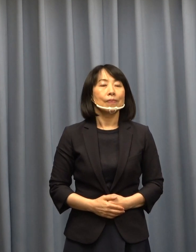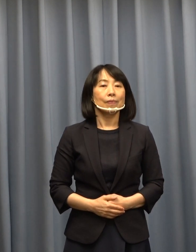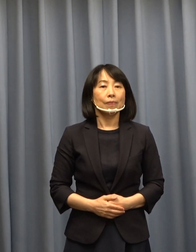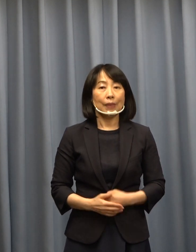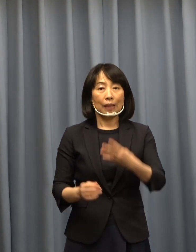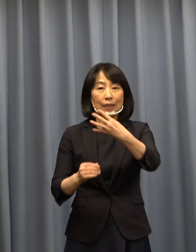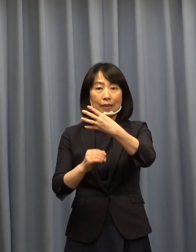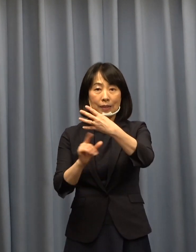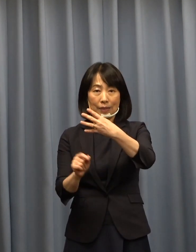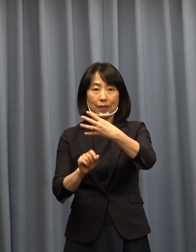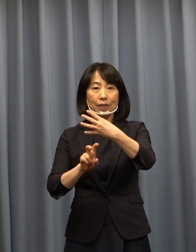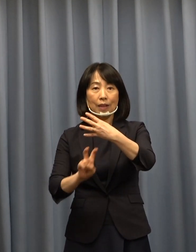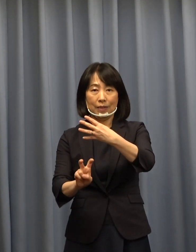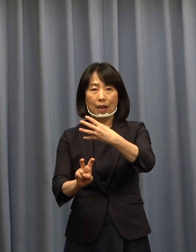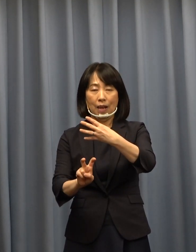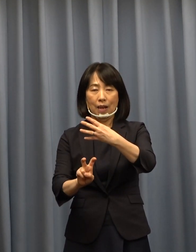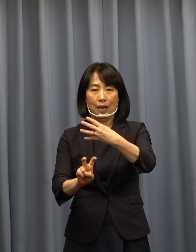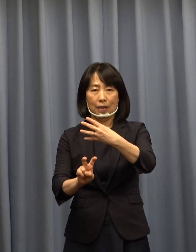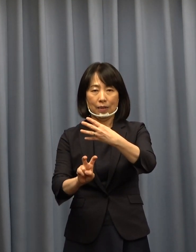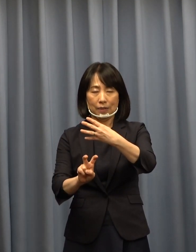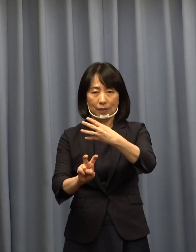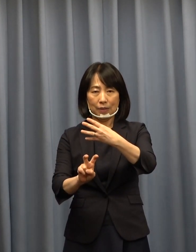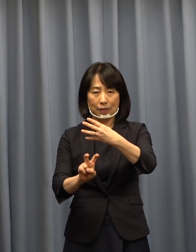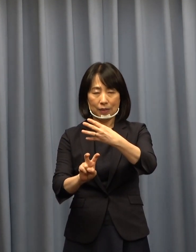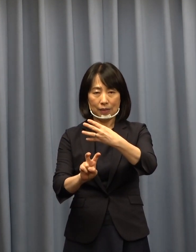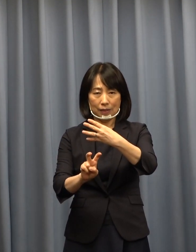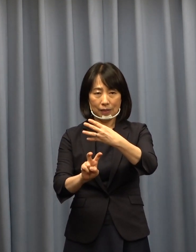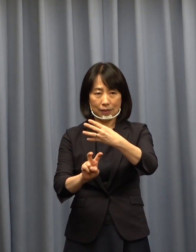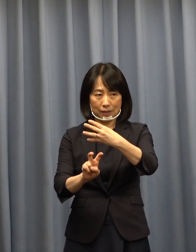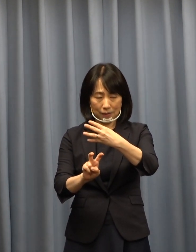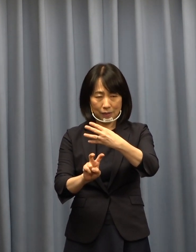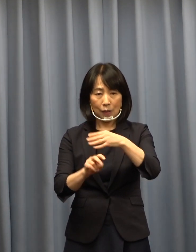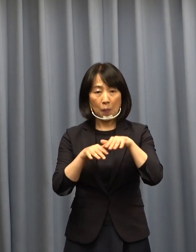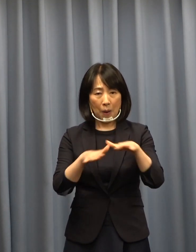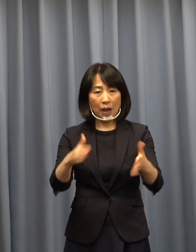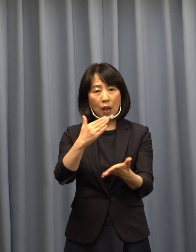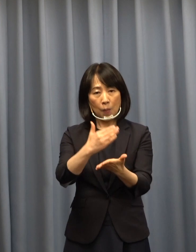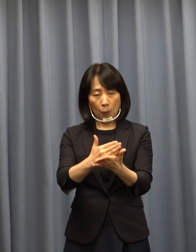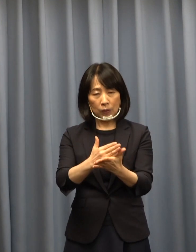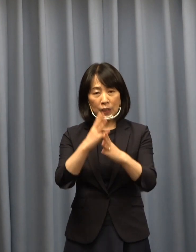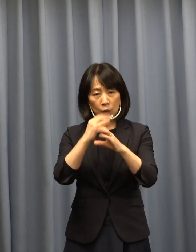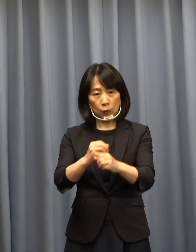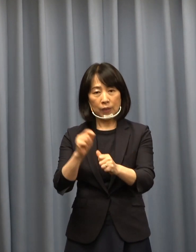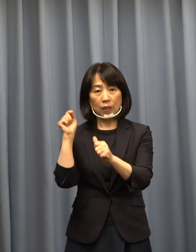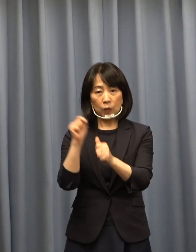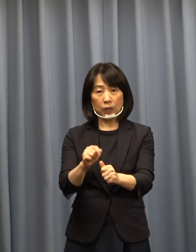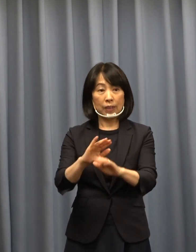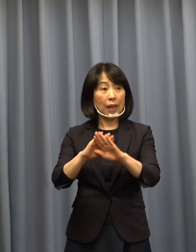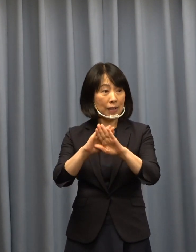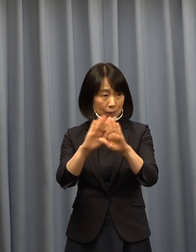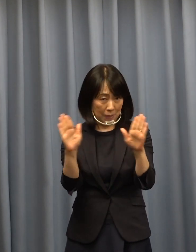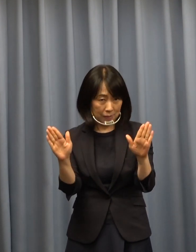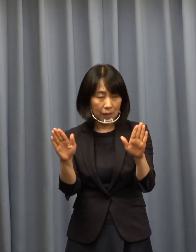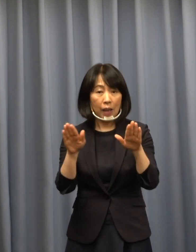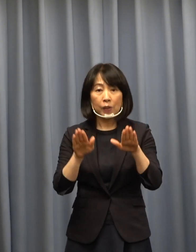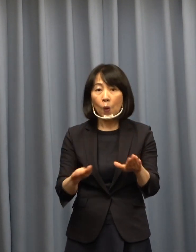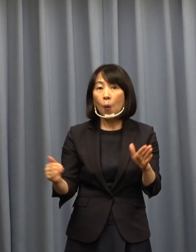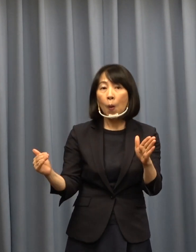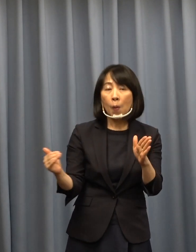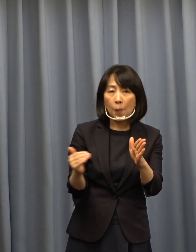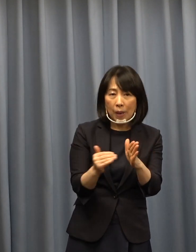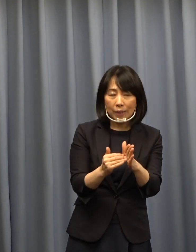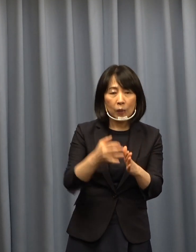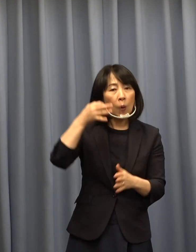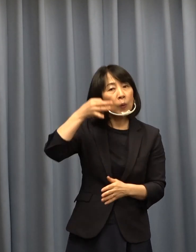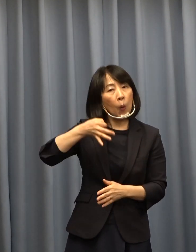4月の20日に重点措置始まって、10日以上ですけれども、これまでの措置の効果の評価と、